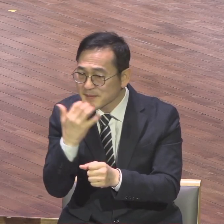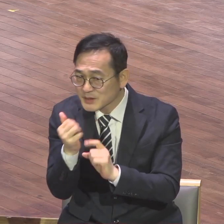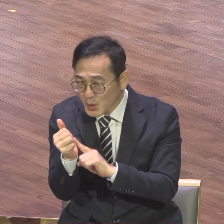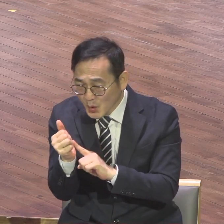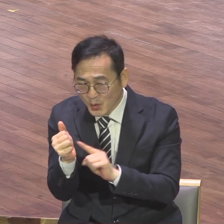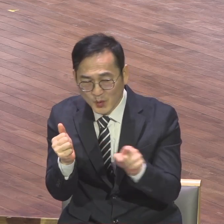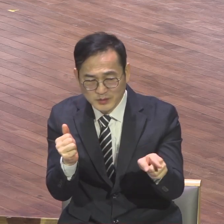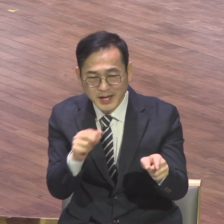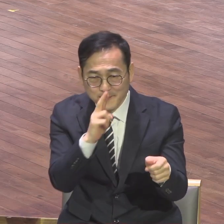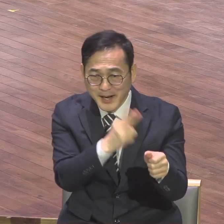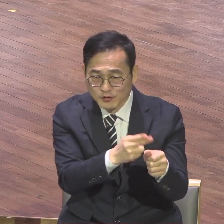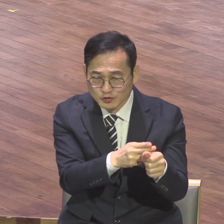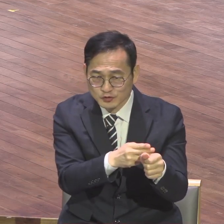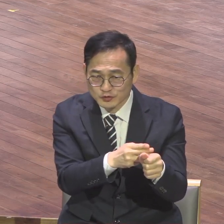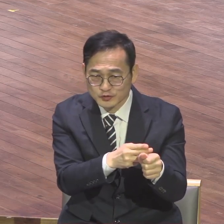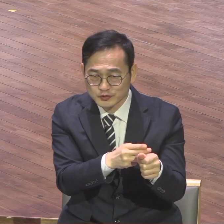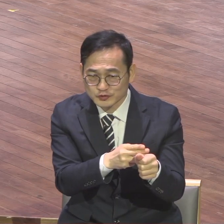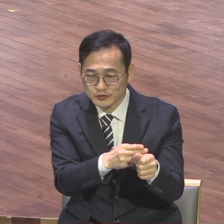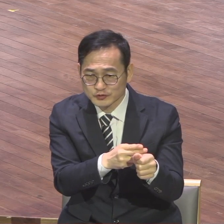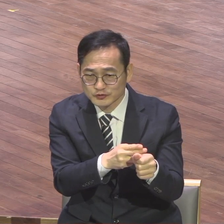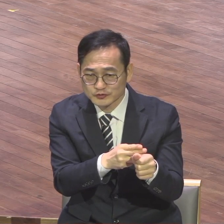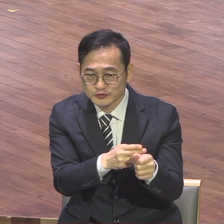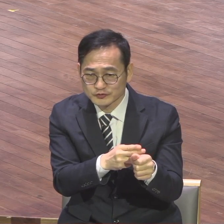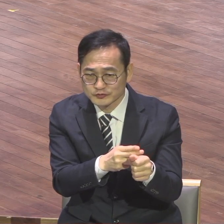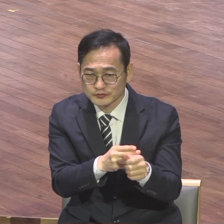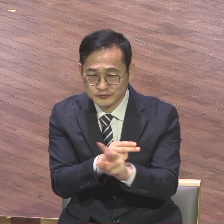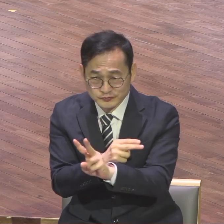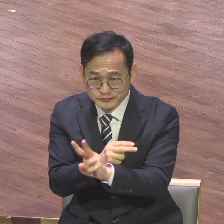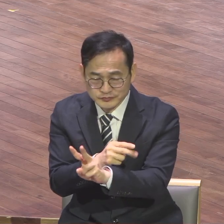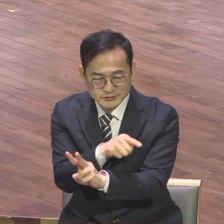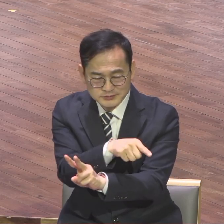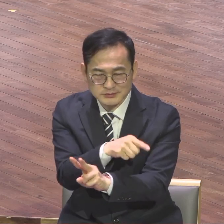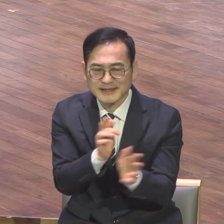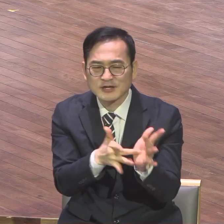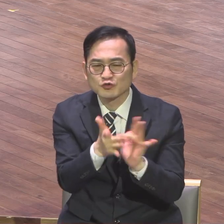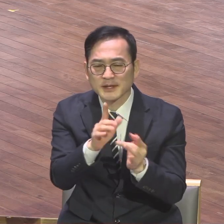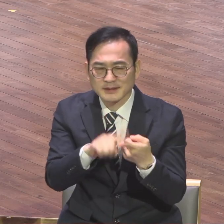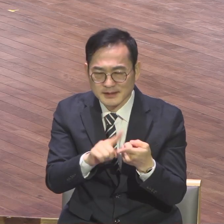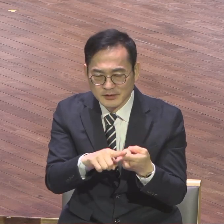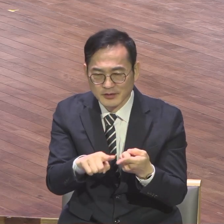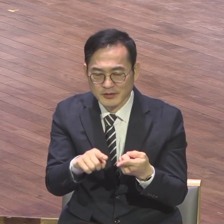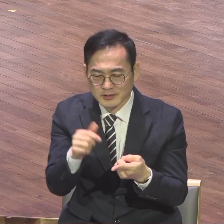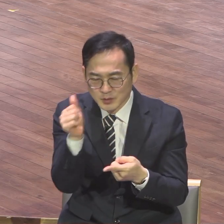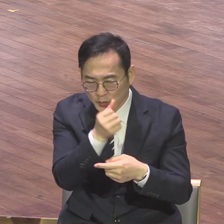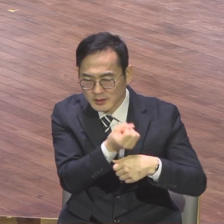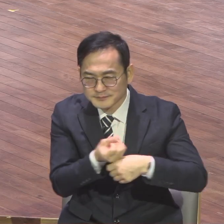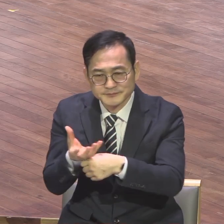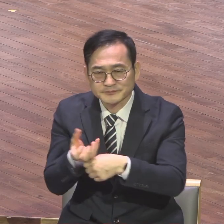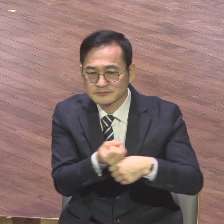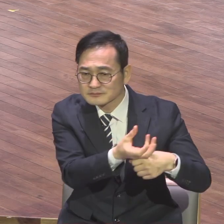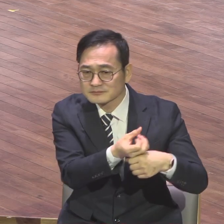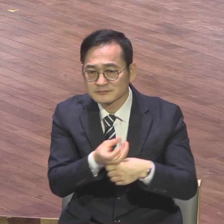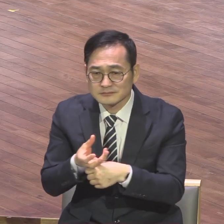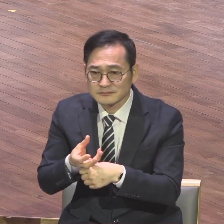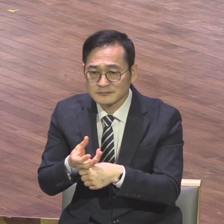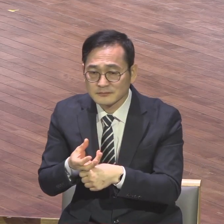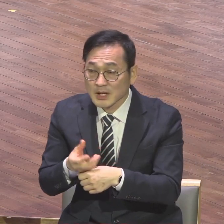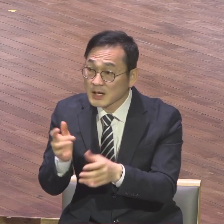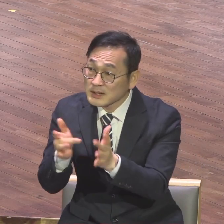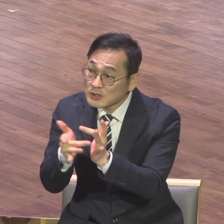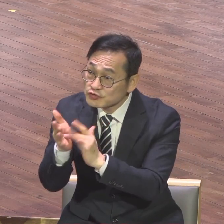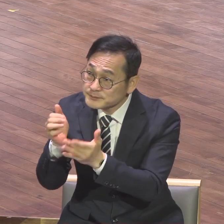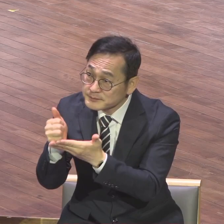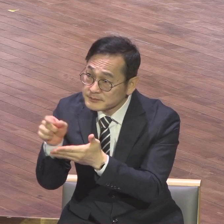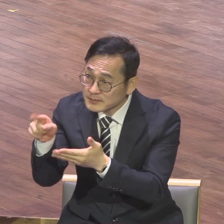동역했던, 그래서 예수님에 대해서 가장 정확한 이 자료와 영적 해석을 전수받았어요.